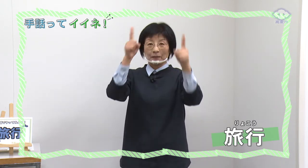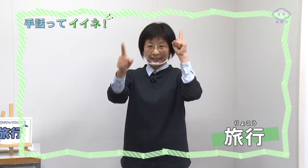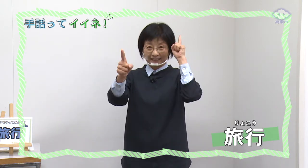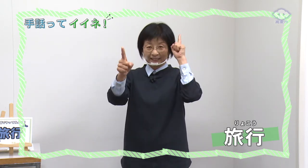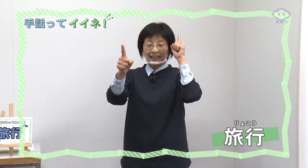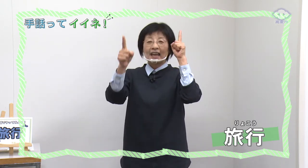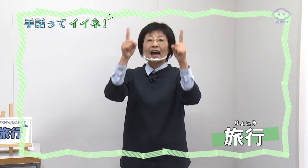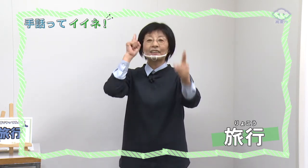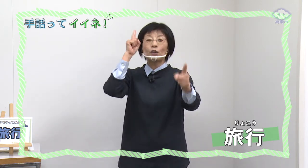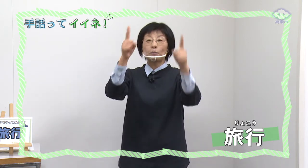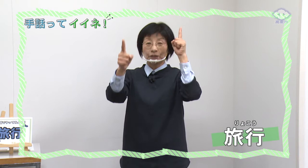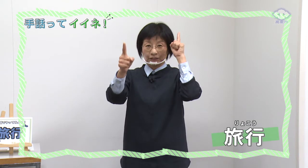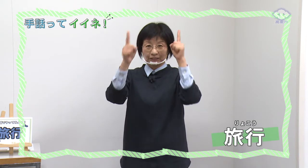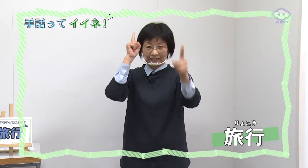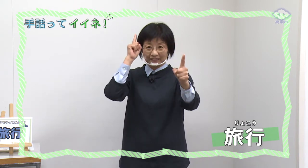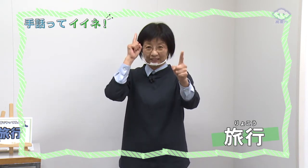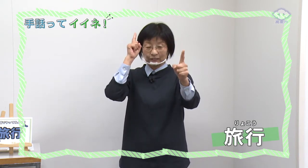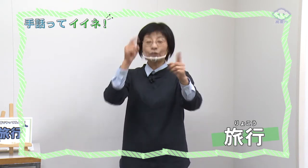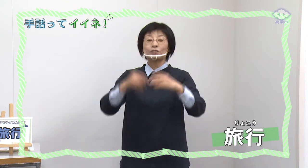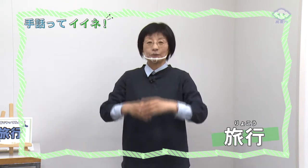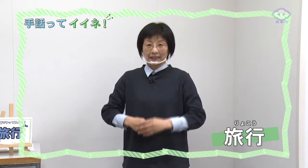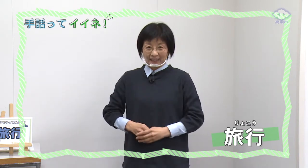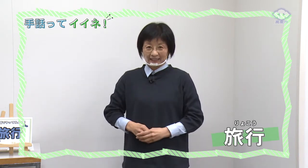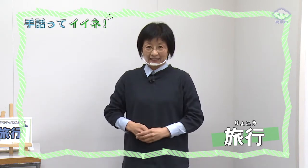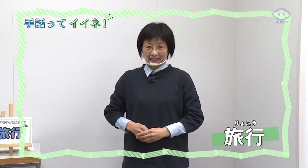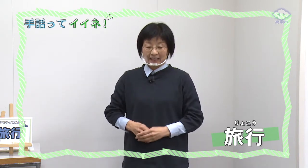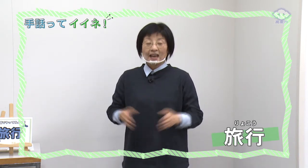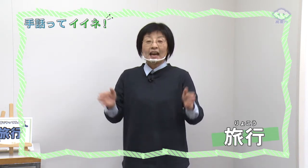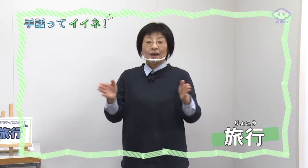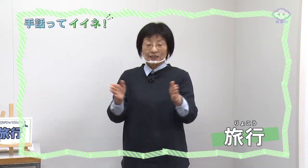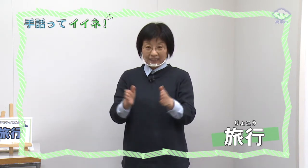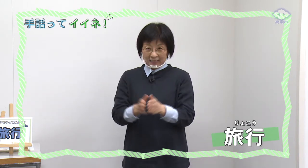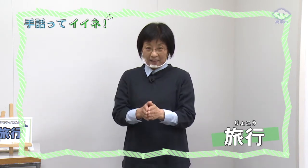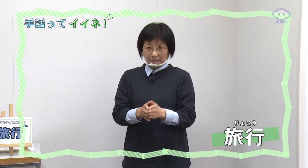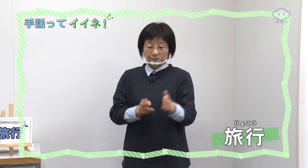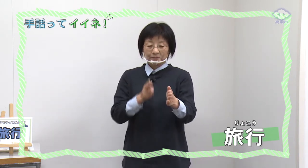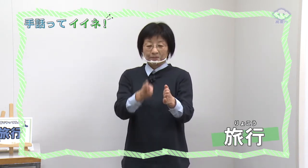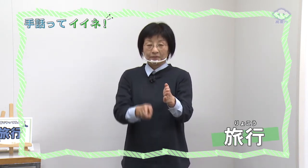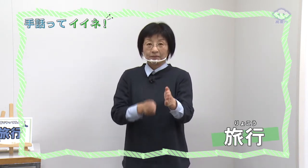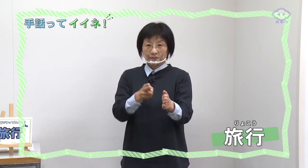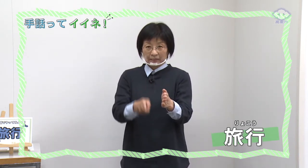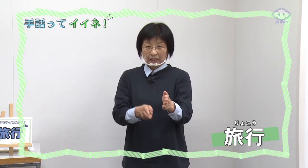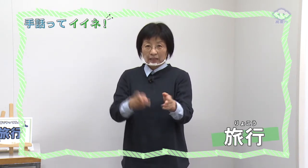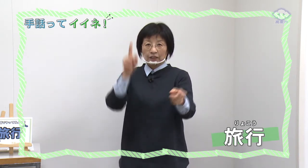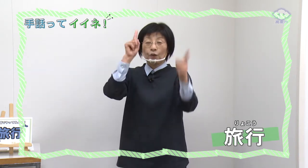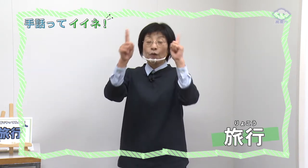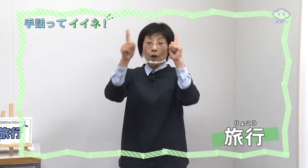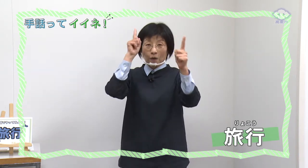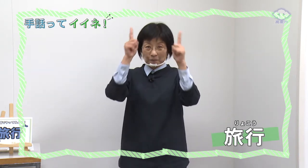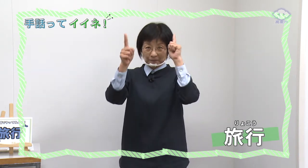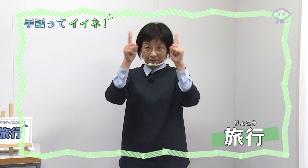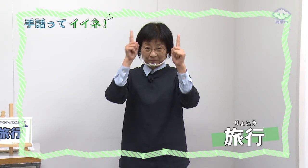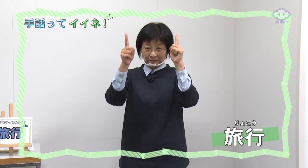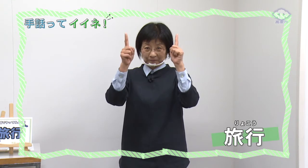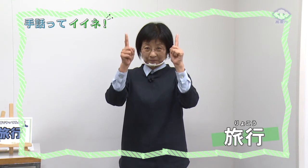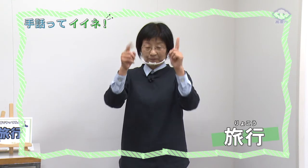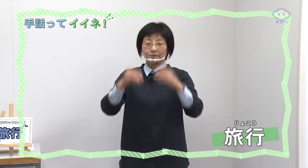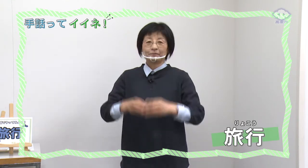。遊ぶという手話です。合わせて旅行、